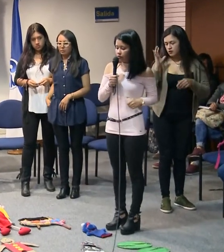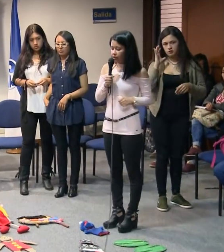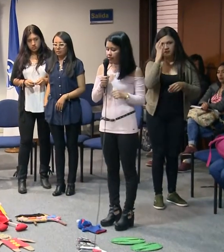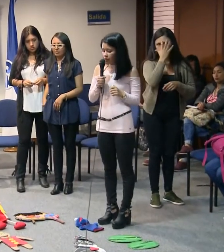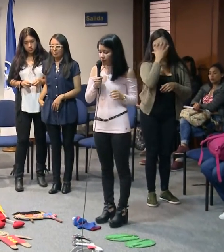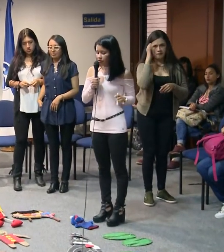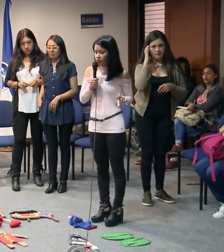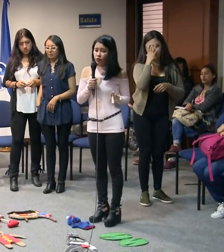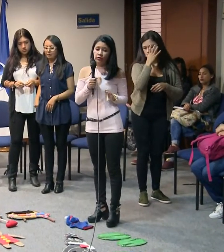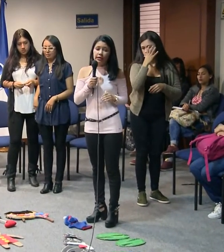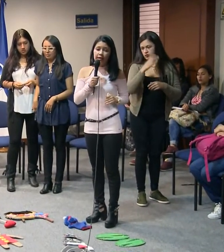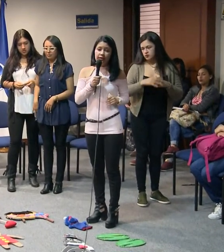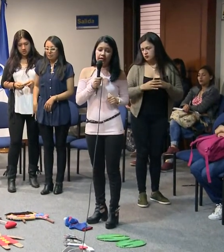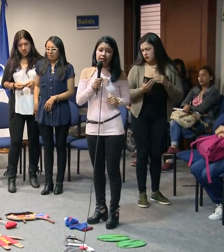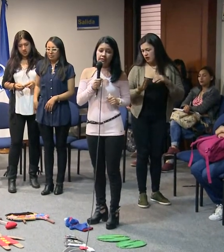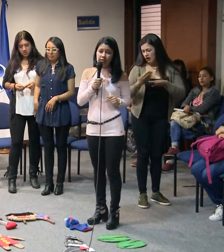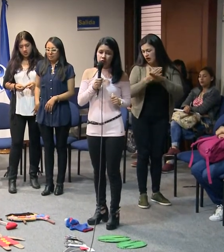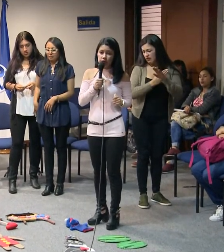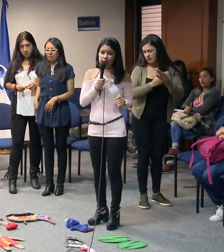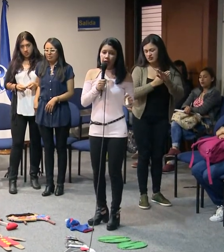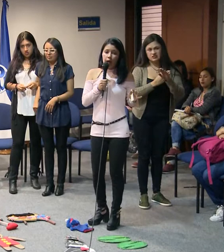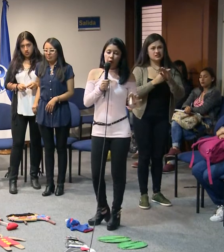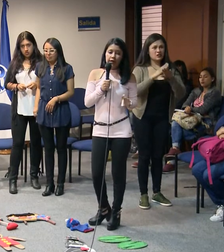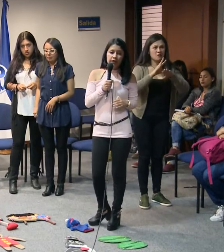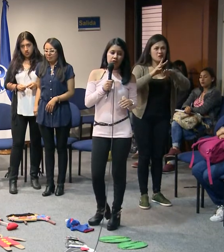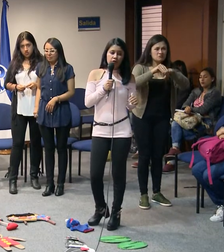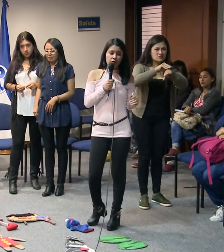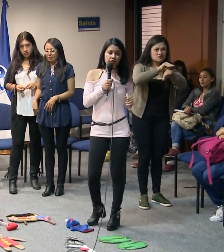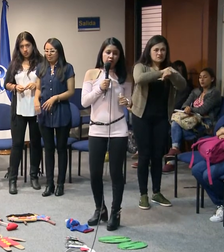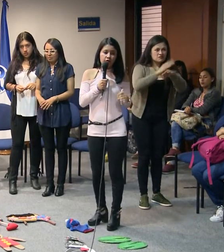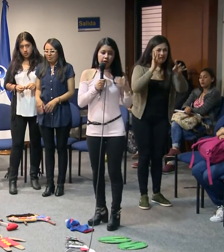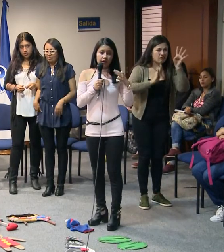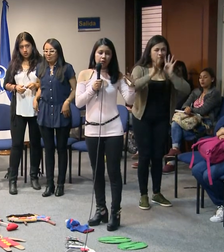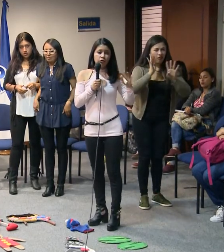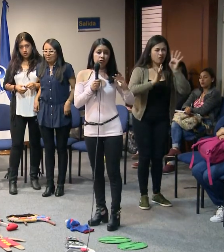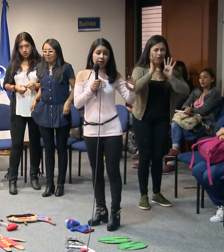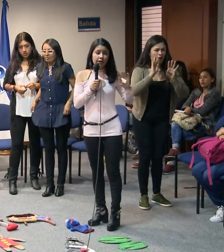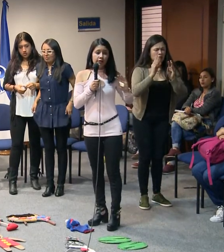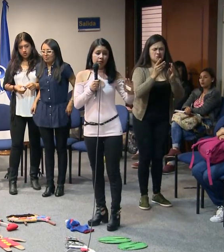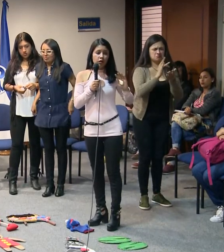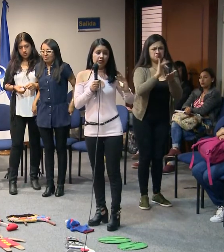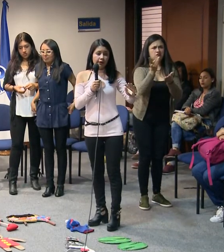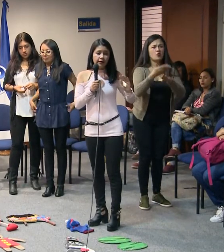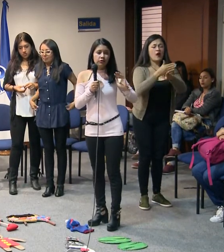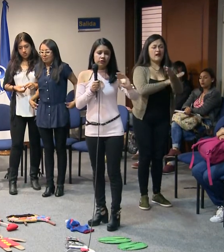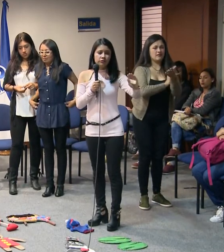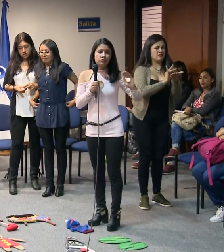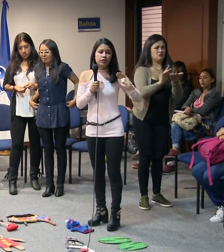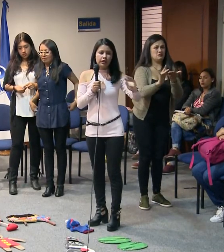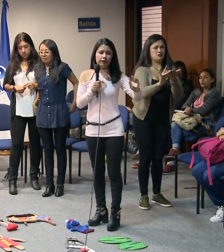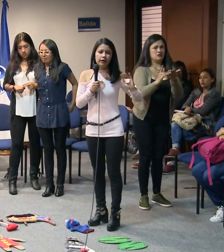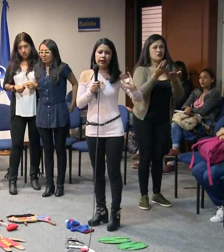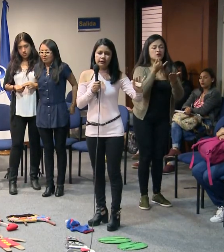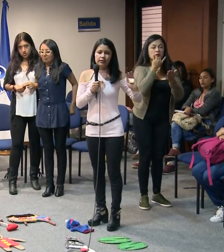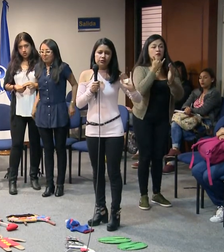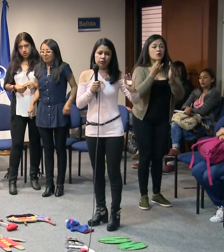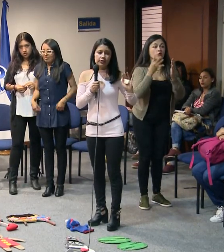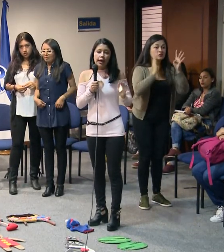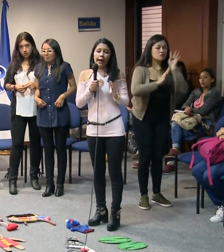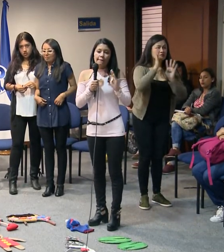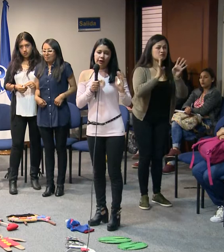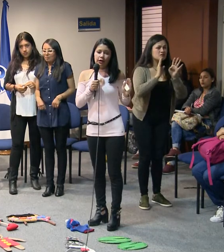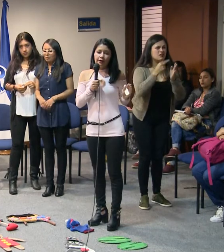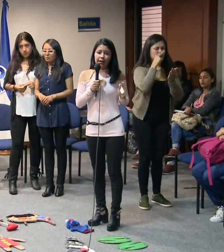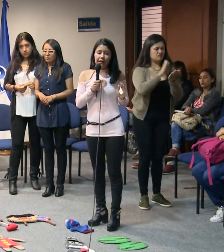Estos personajes al principio no tenían tantas texturas, porque nosotros nos dimos cuenta que muchos de ellos les molestaban, entonces nos tiraban las